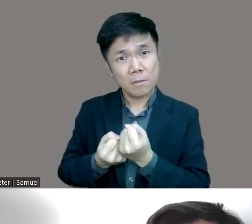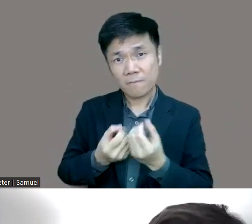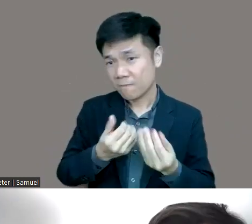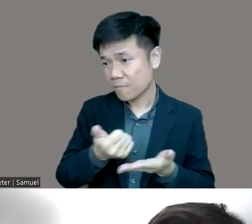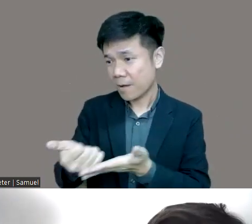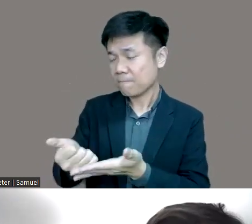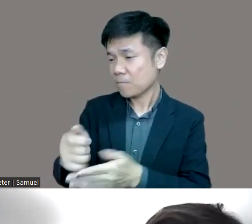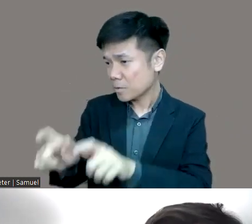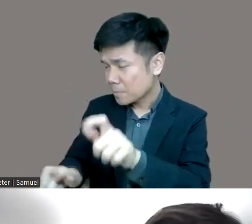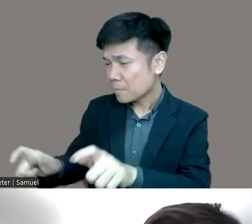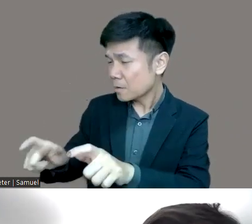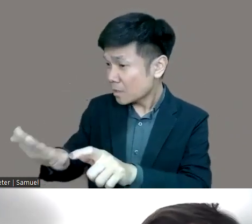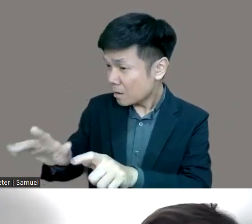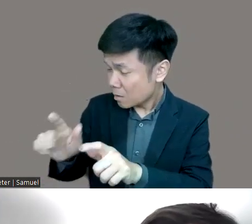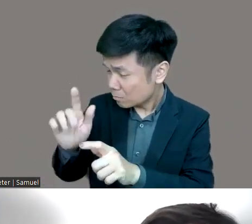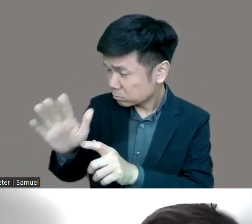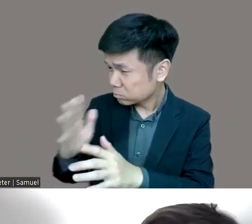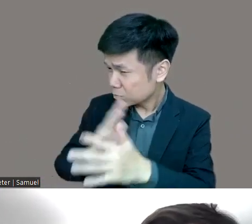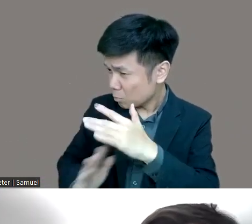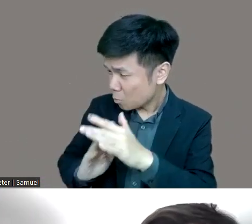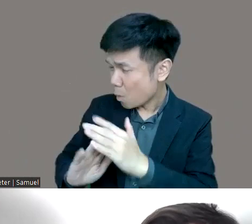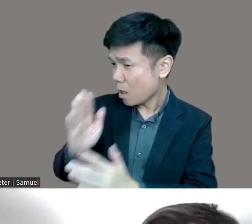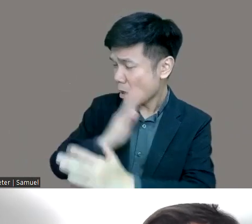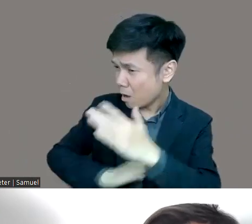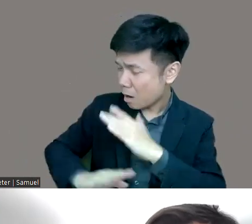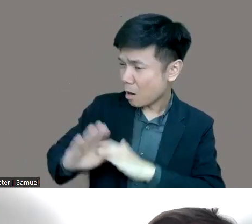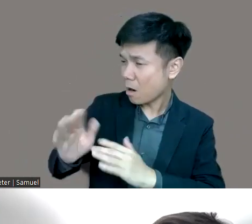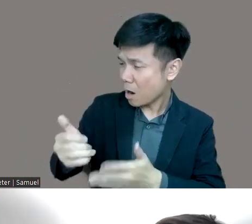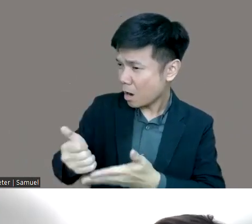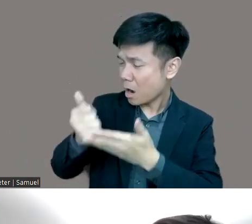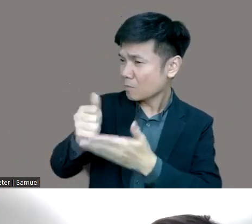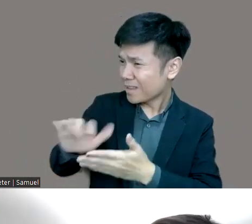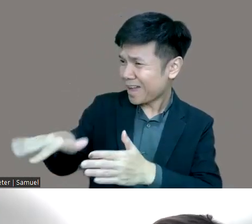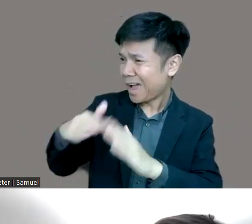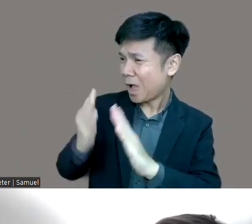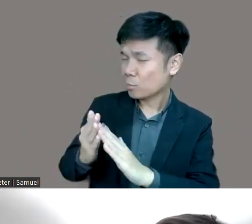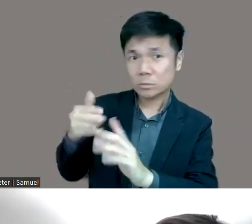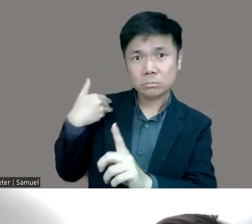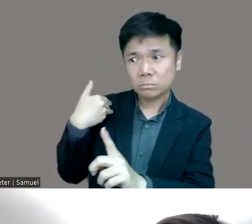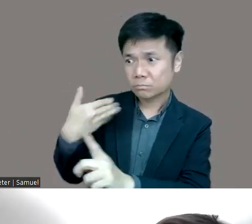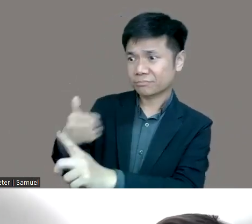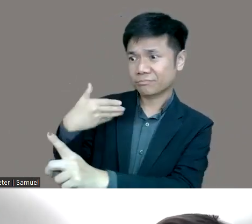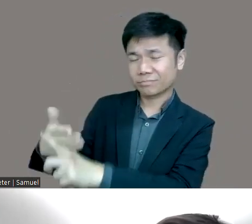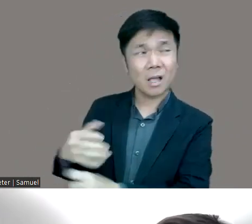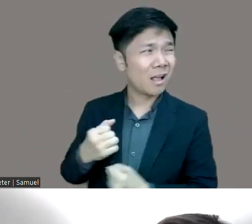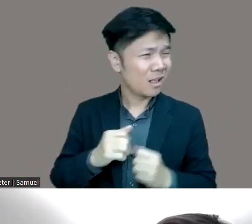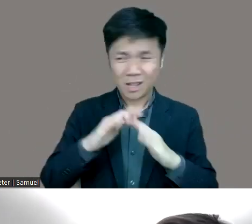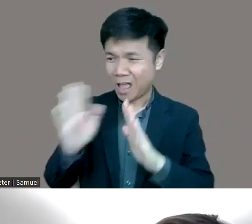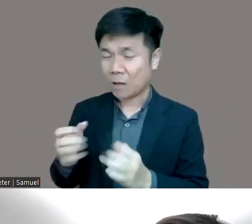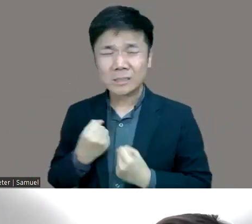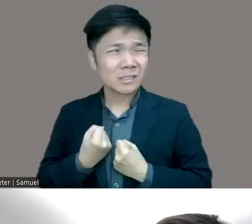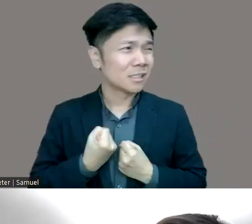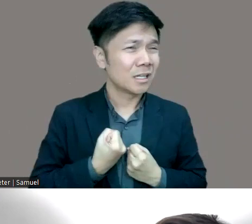pour voir comment ces femmes peuvent revenir dans leur vie normale? Et il s'agit dans beaucoup de cas de femmes qui ont